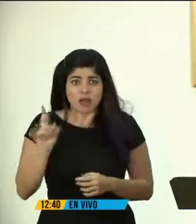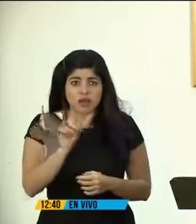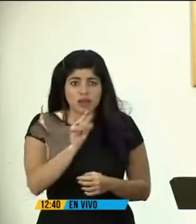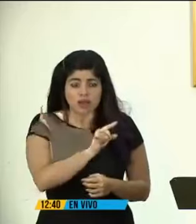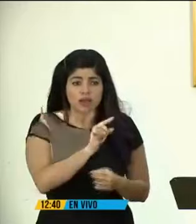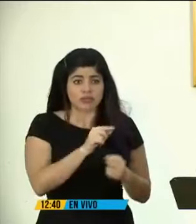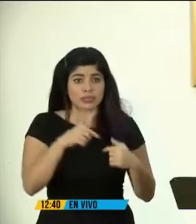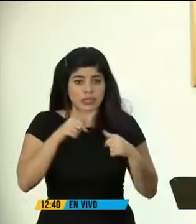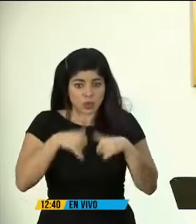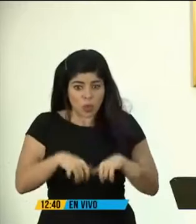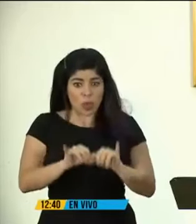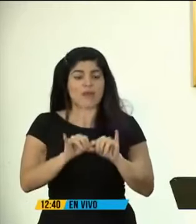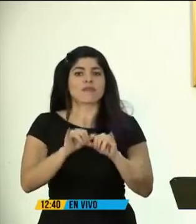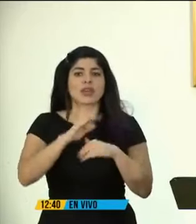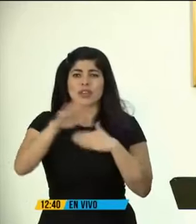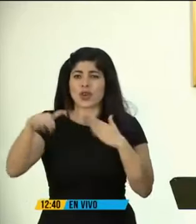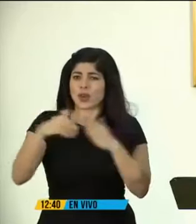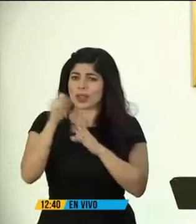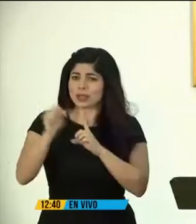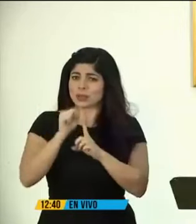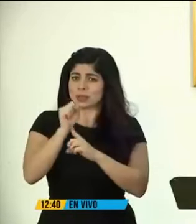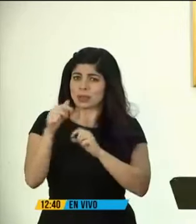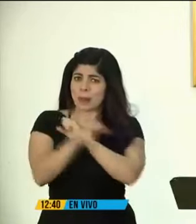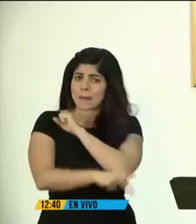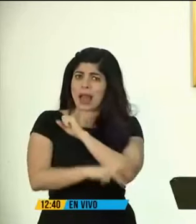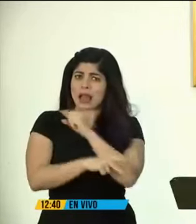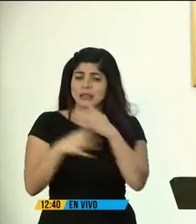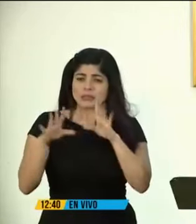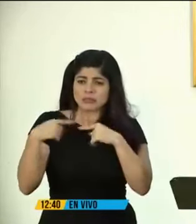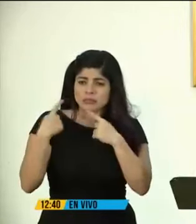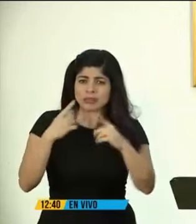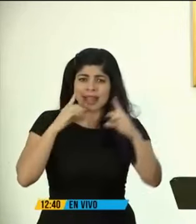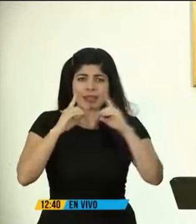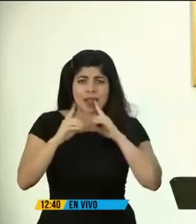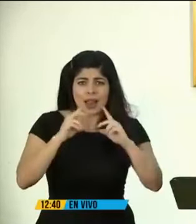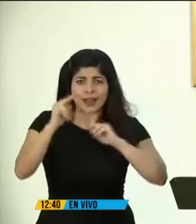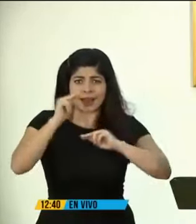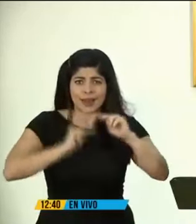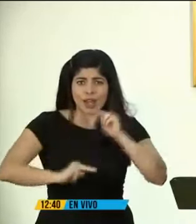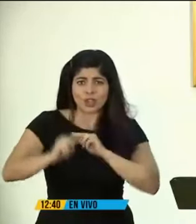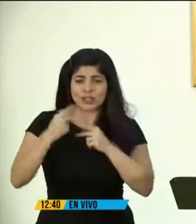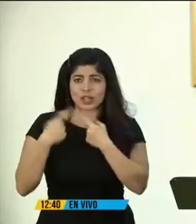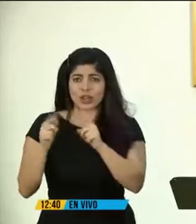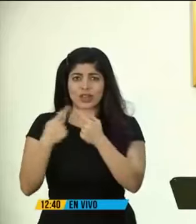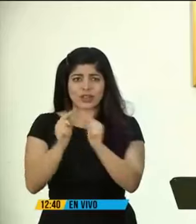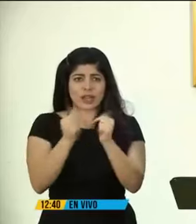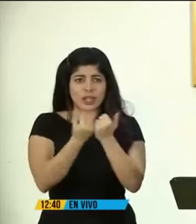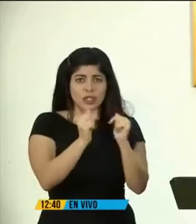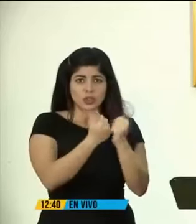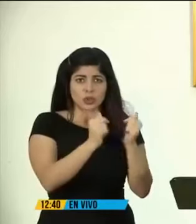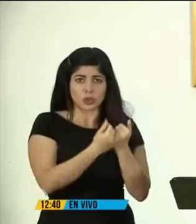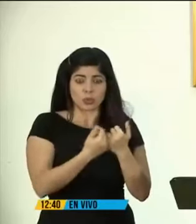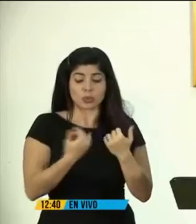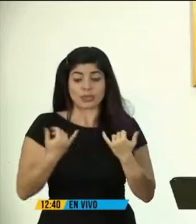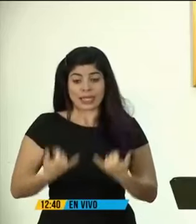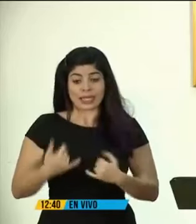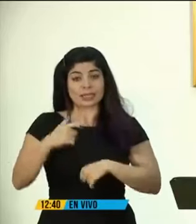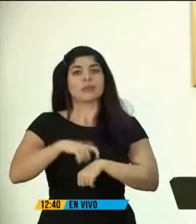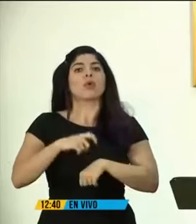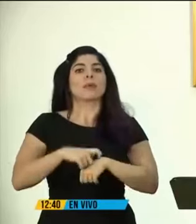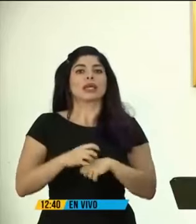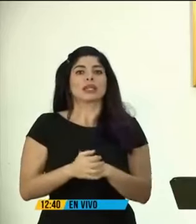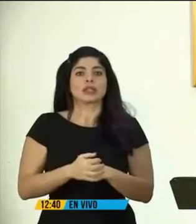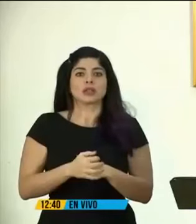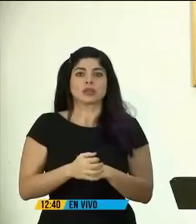está pendiente de toda la situación país y ha estado dialogando y negociando con los diferentes sectores. Y en esta ocasión